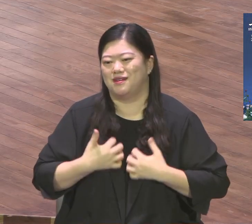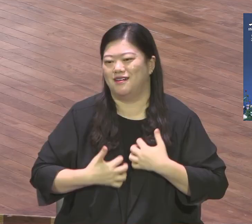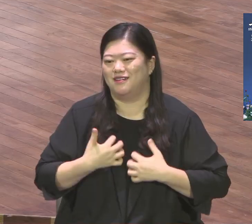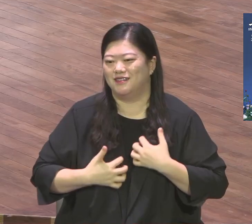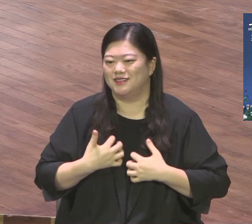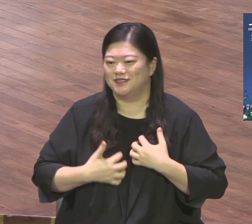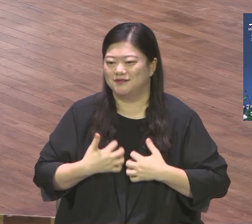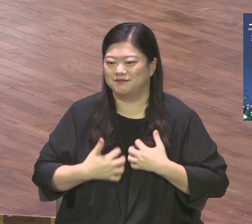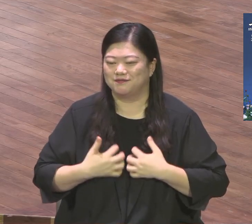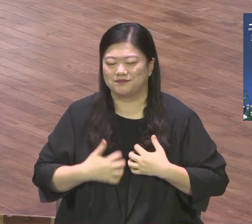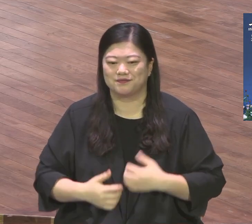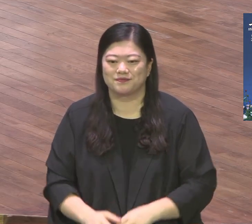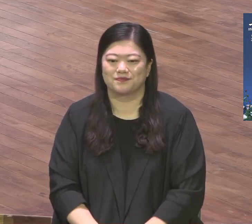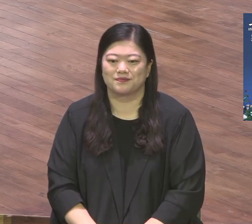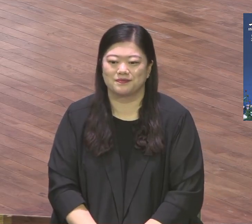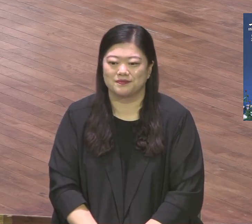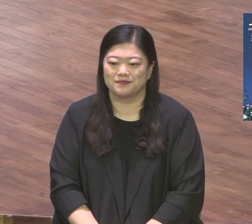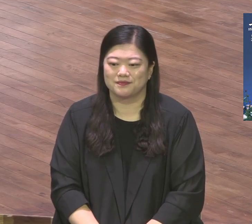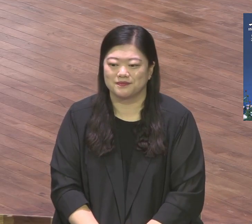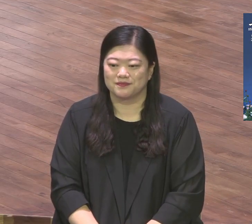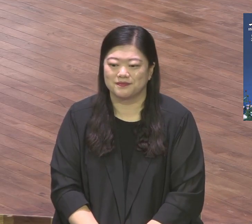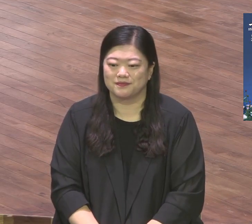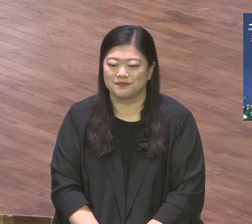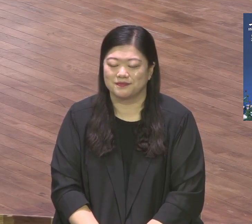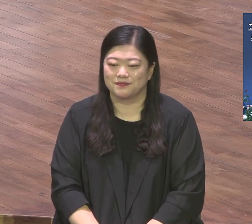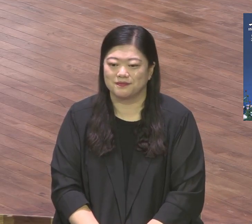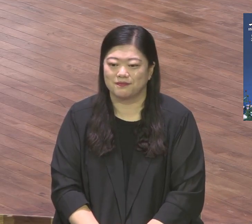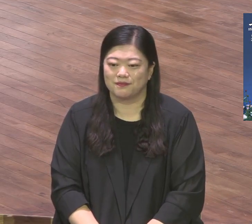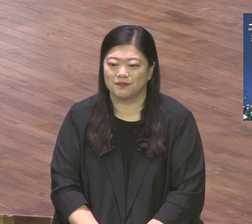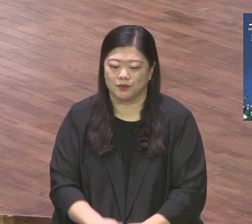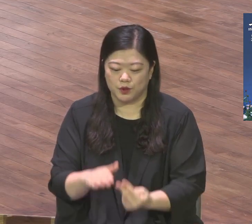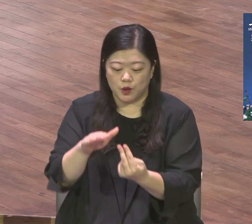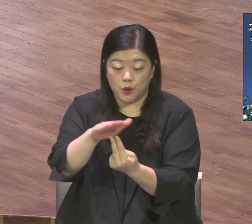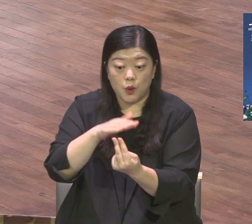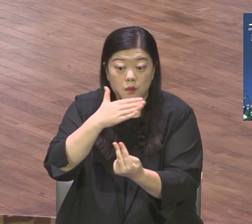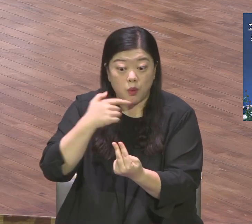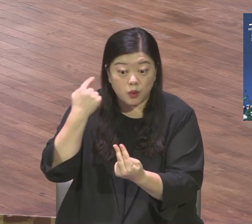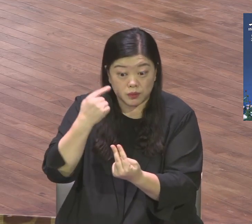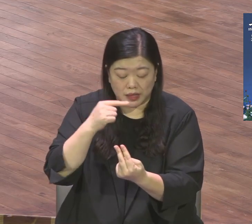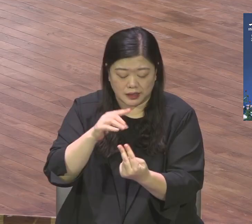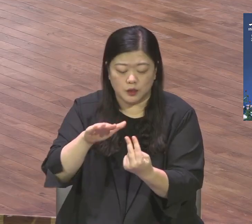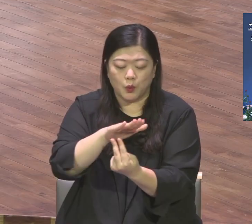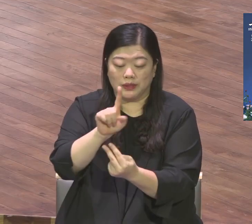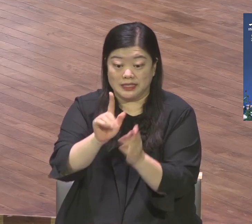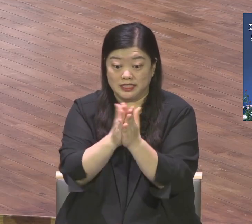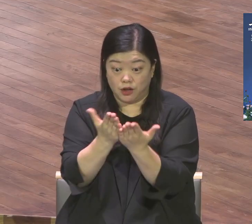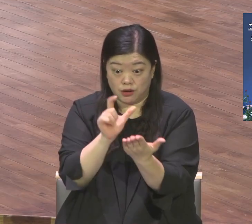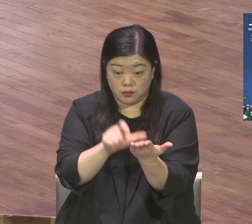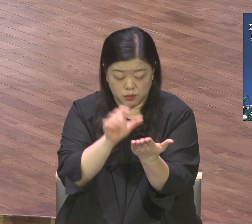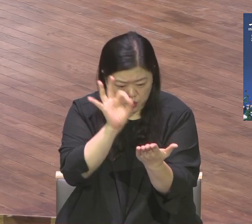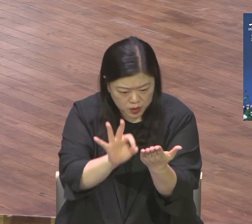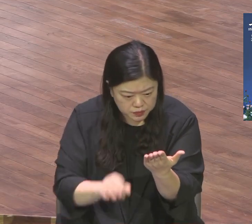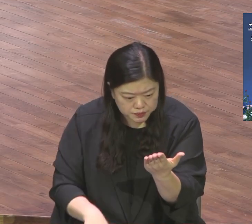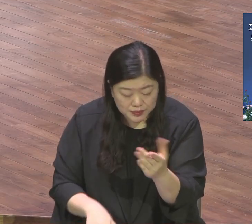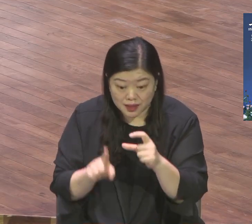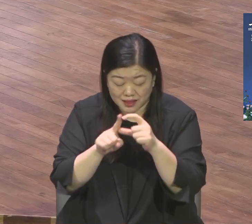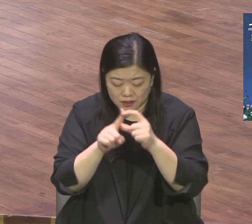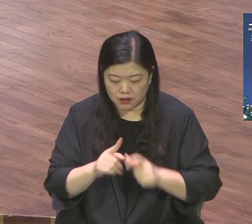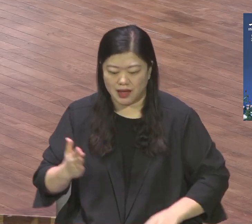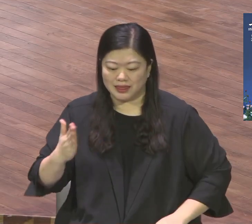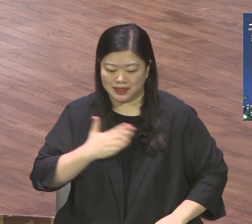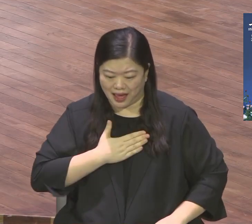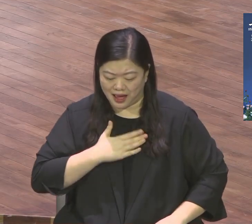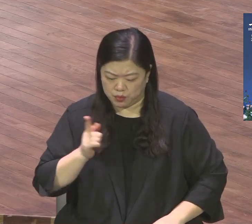눈여겨봐야 될 부분은 사도 요한이 본문에서 나라는 표현 대신에 우리라고 하는 표현을